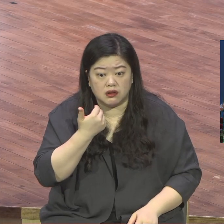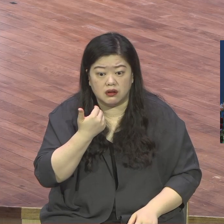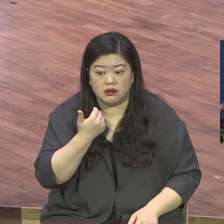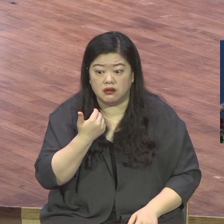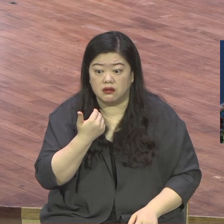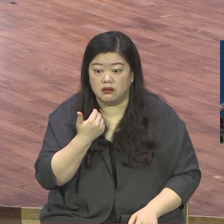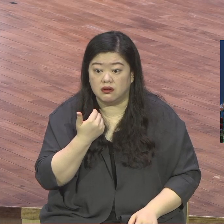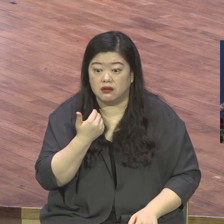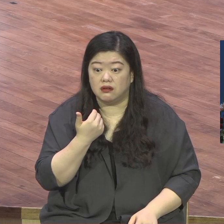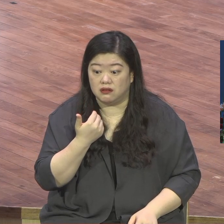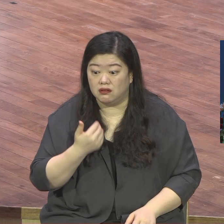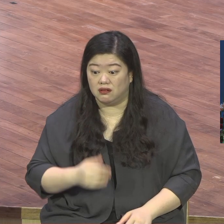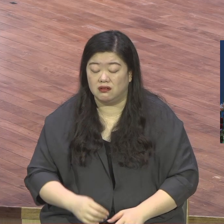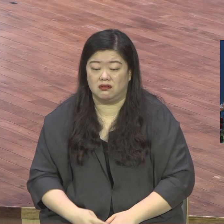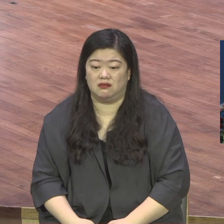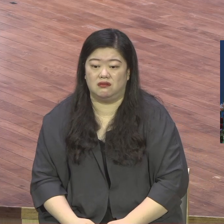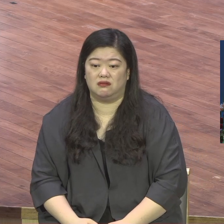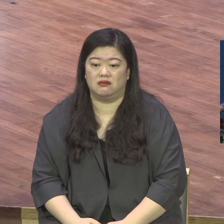네가 왜